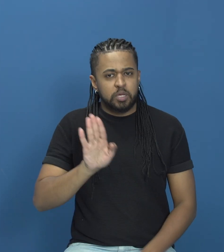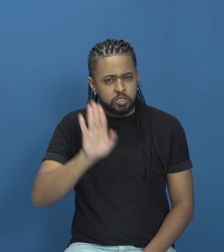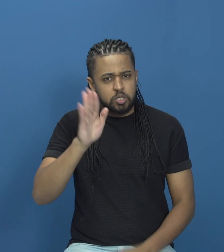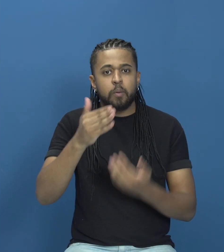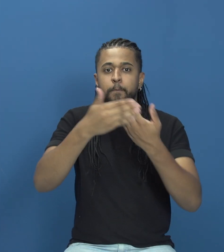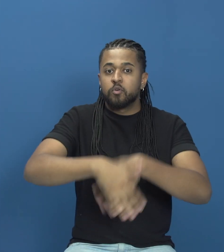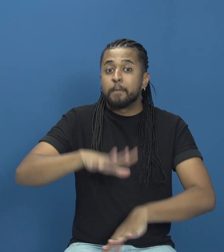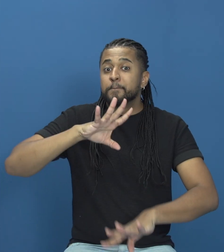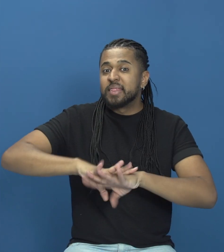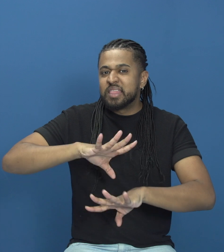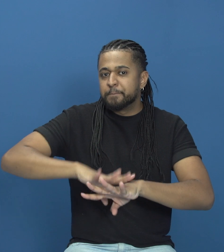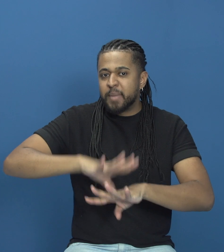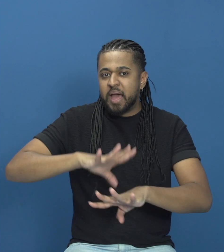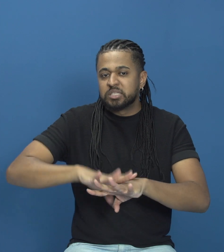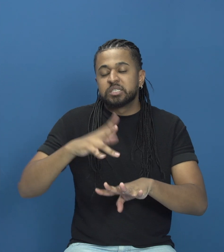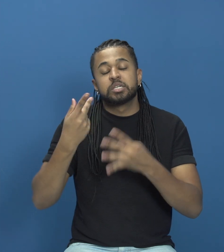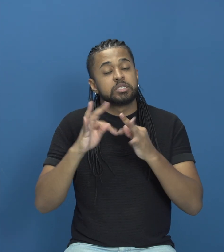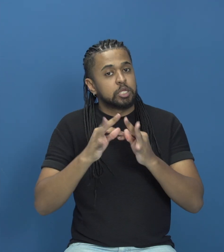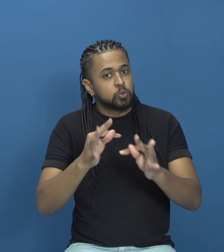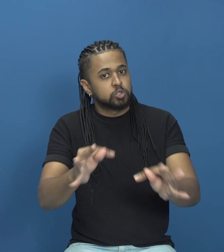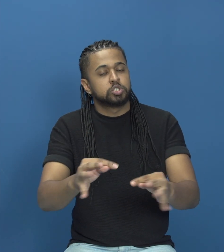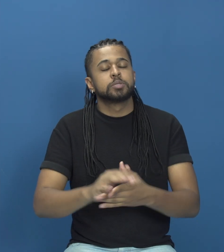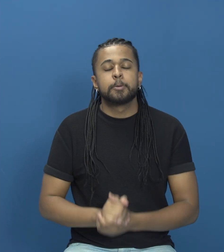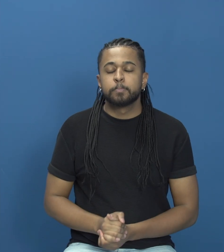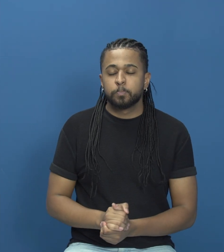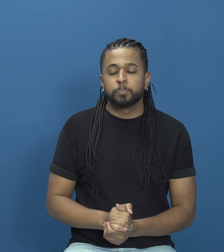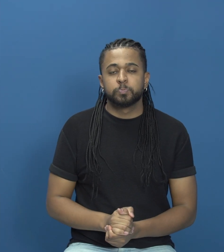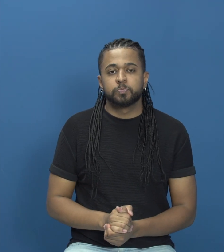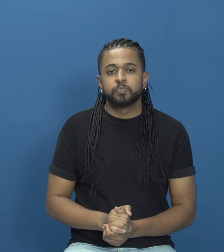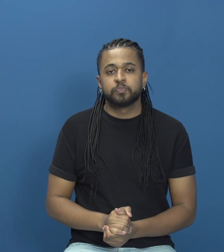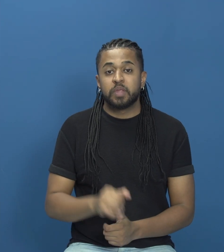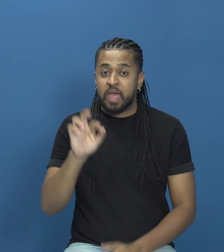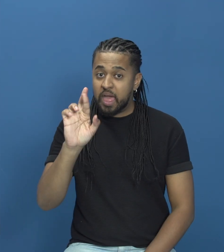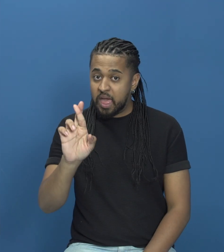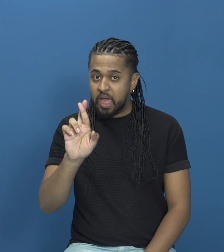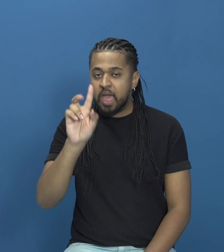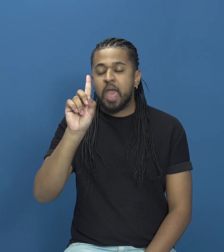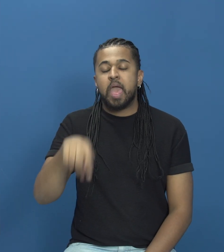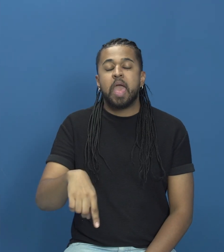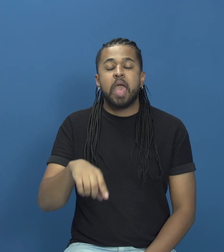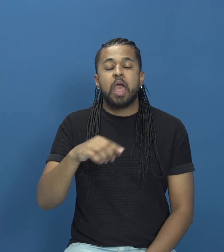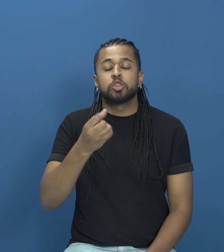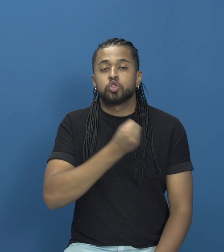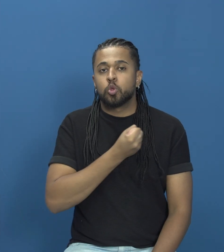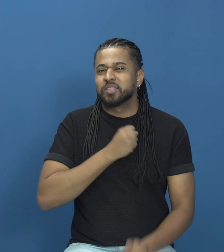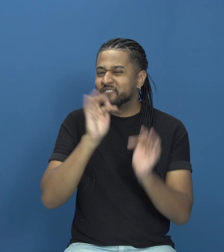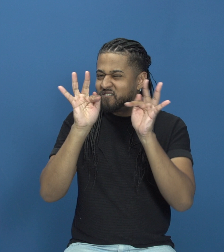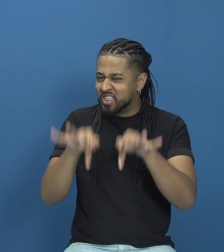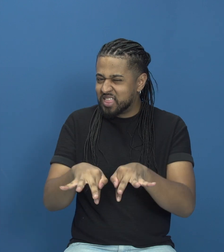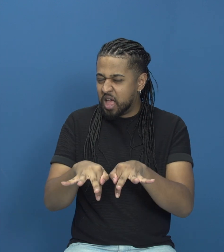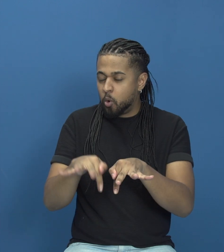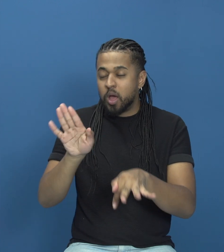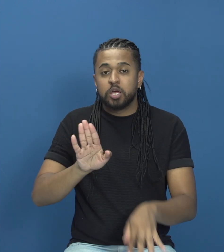na prova de Matemática e suas tecnologias. R representa a nota final obtida